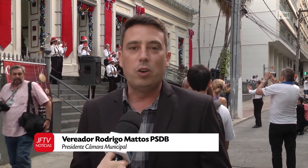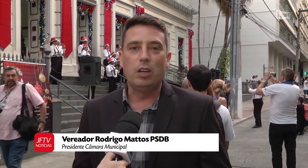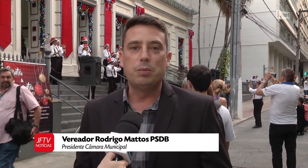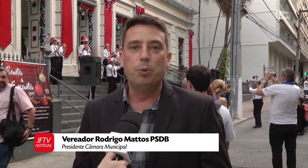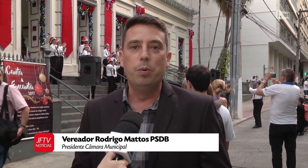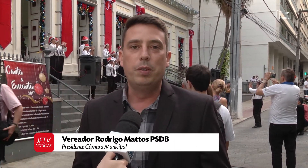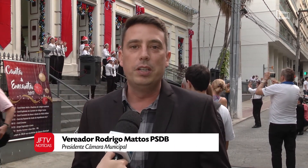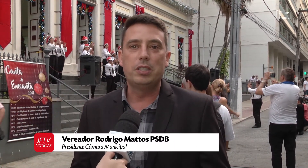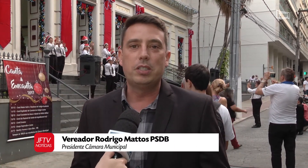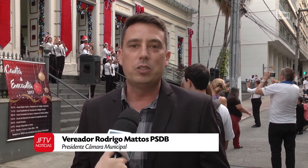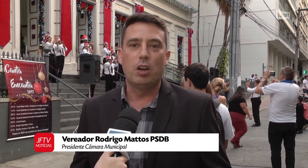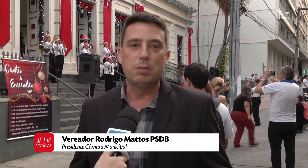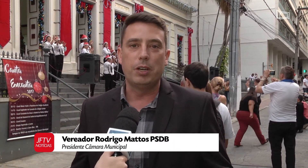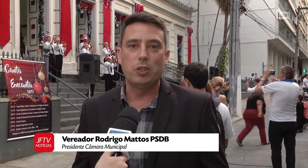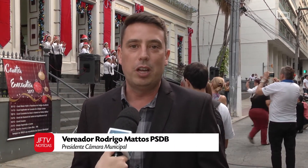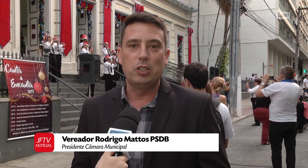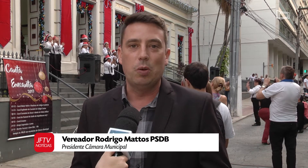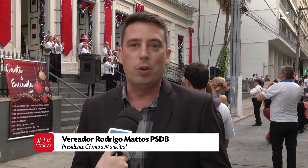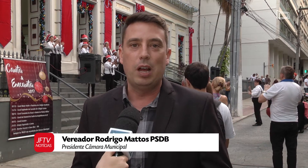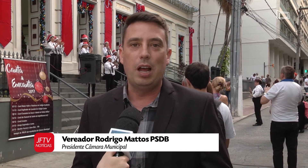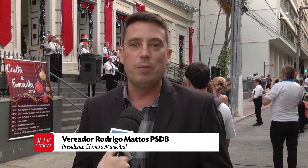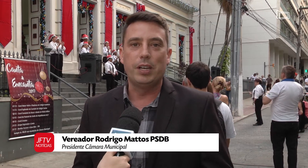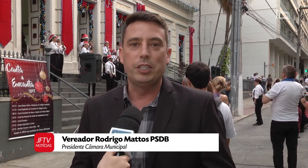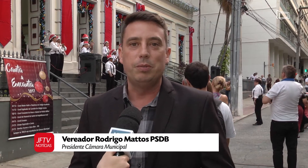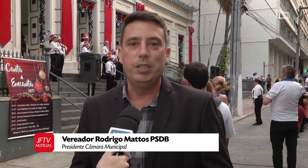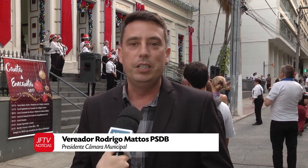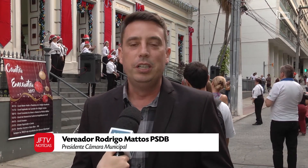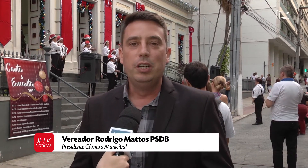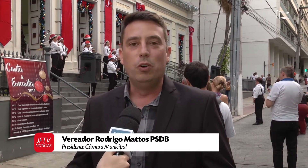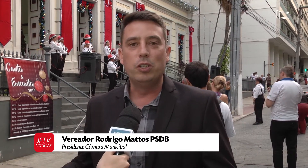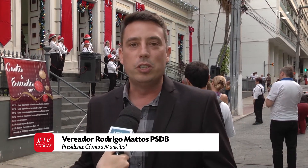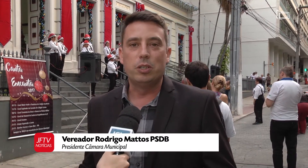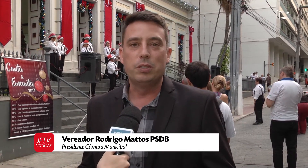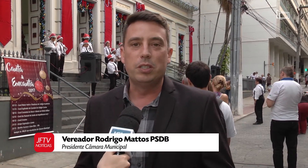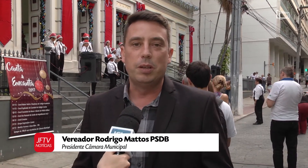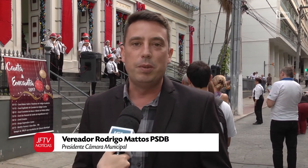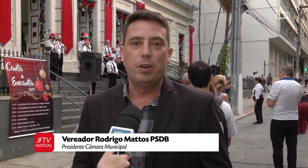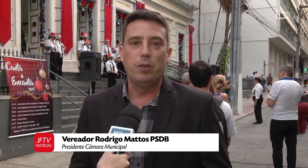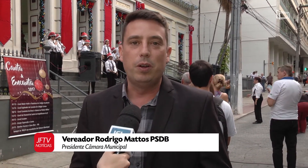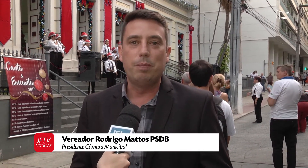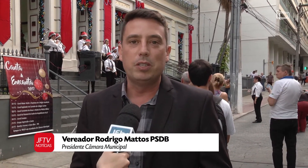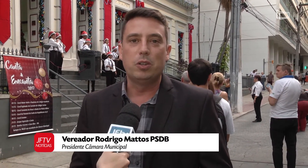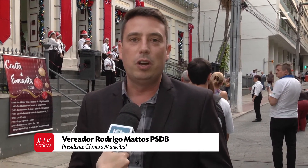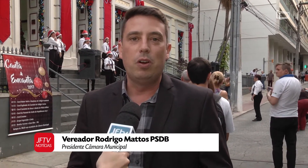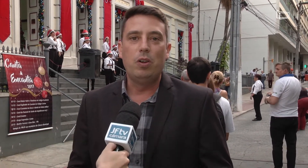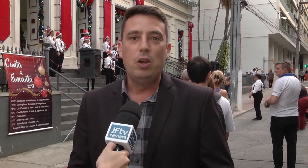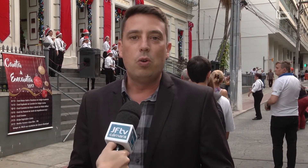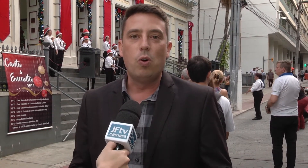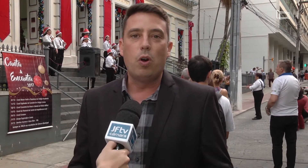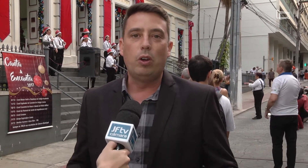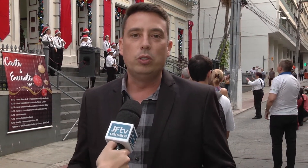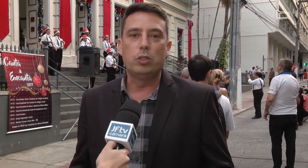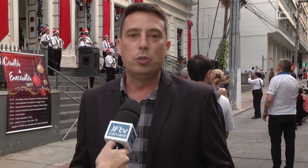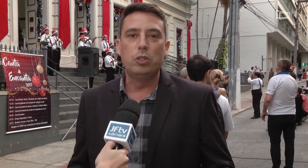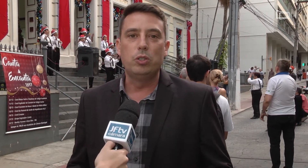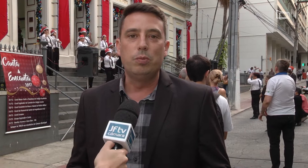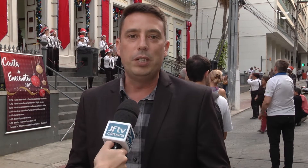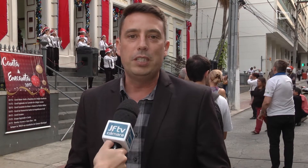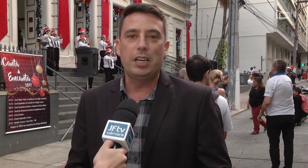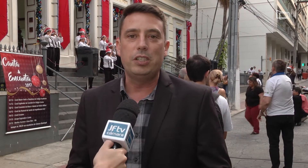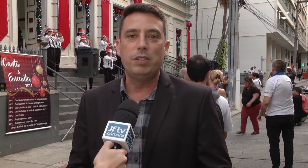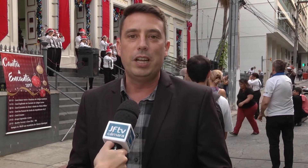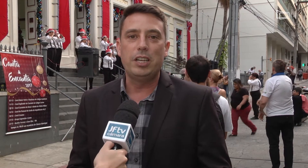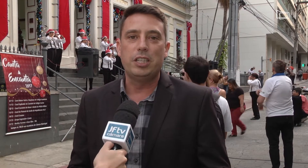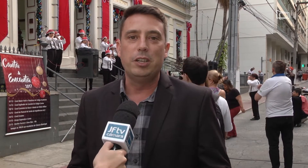escolas públicas, escolas particulares como Carmo e Academia. Hoje nós estamos recebendo a pastoral com o coral do surdo,